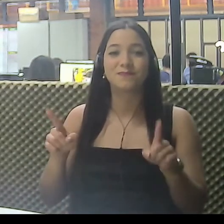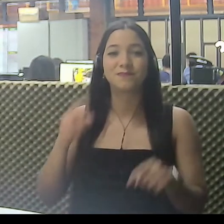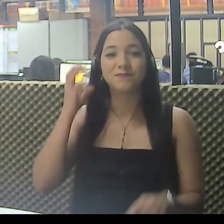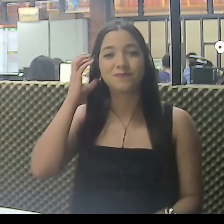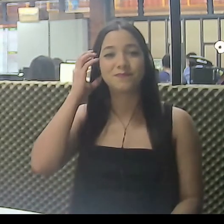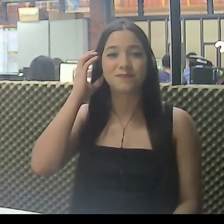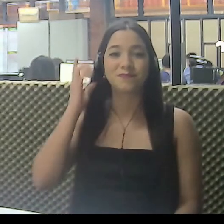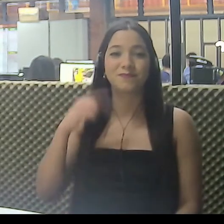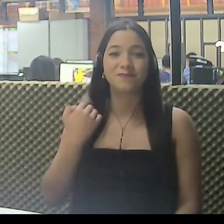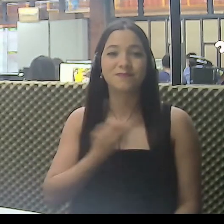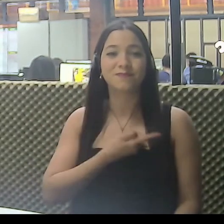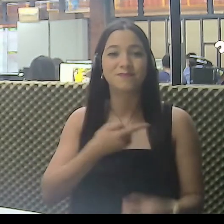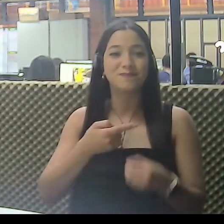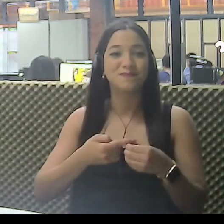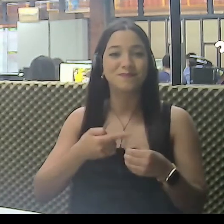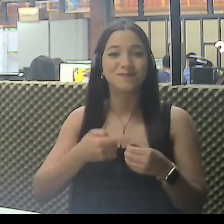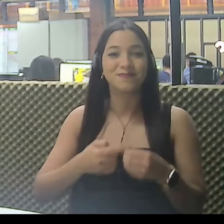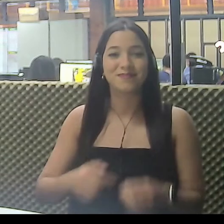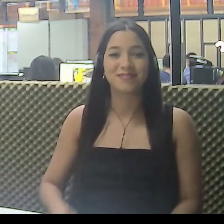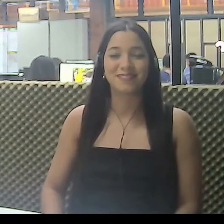Rádio Nossa Cidade.